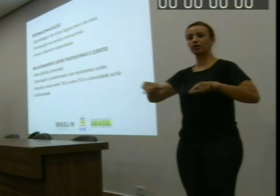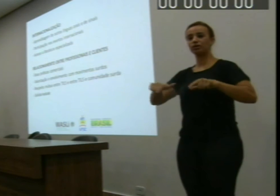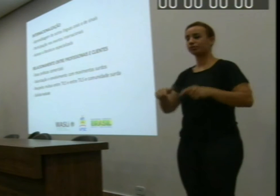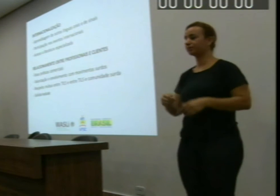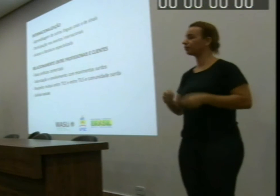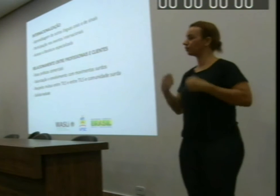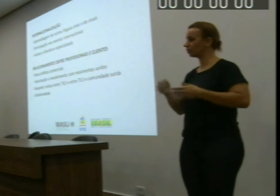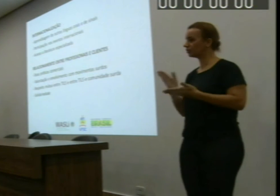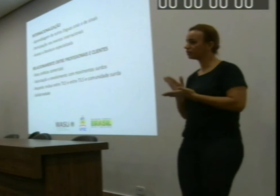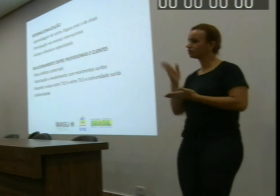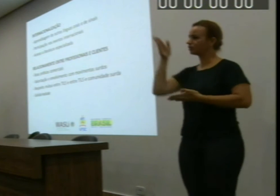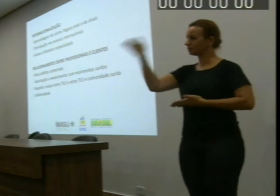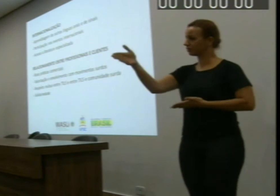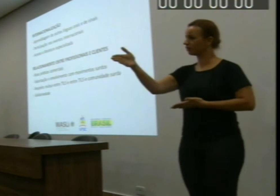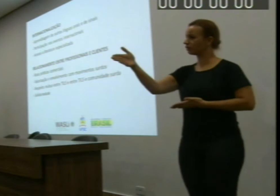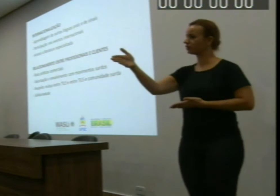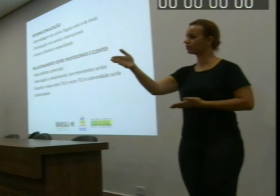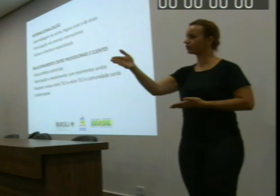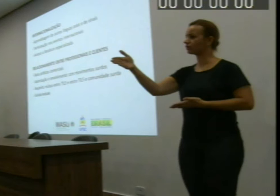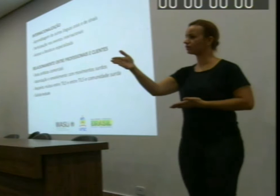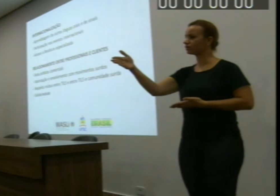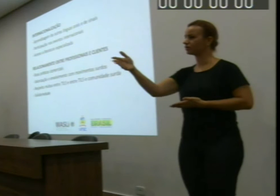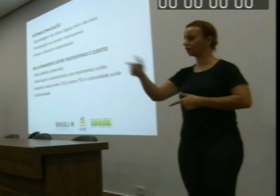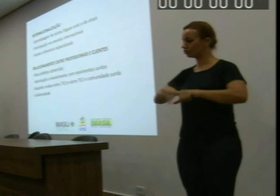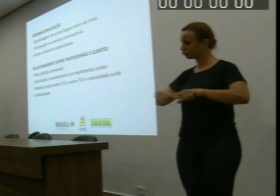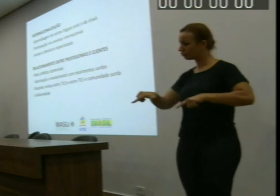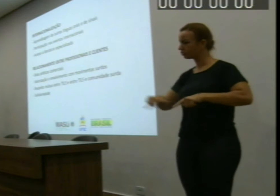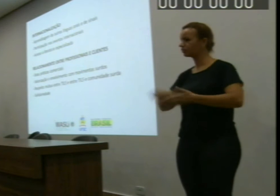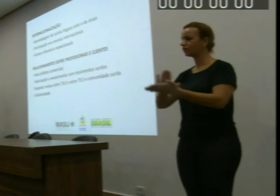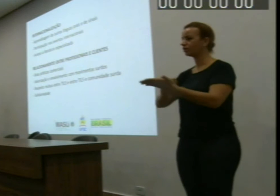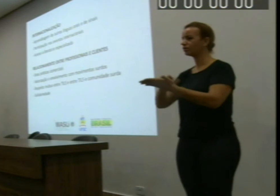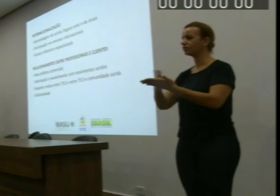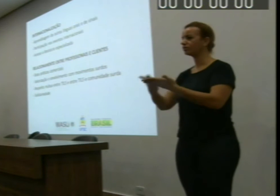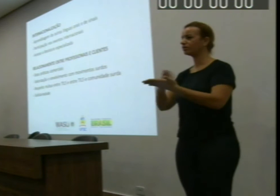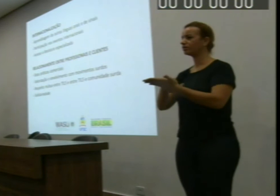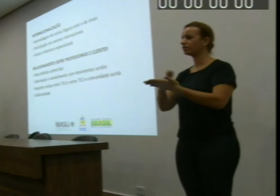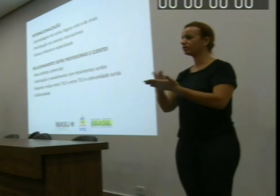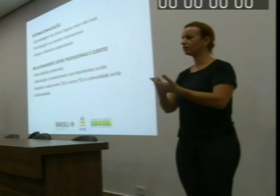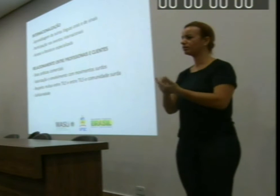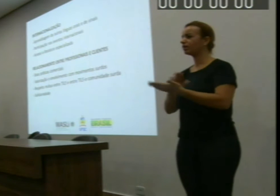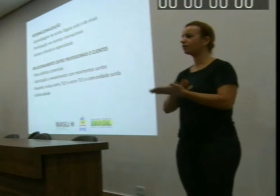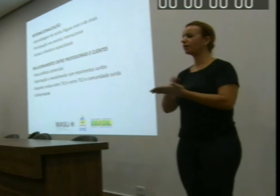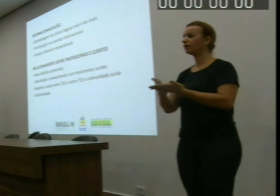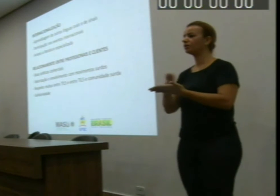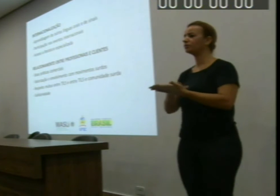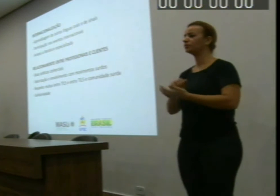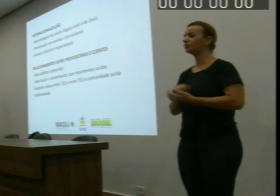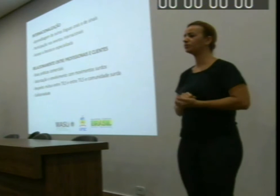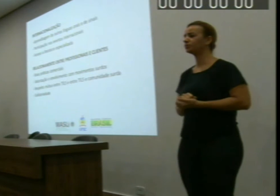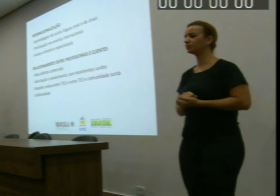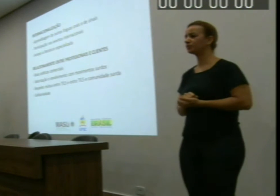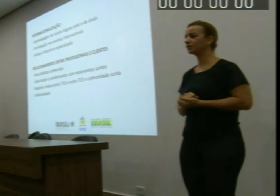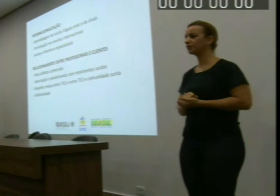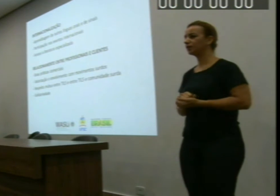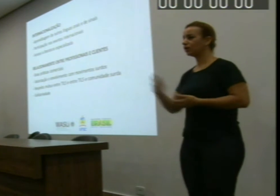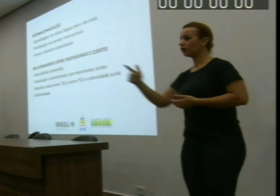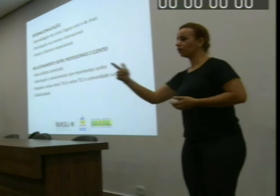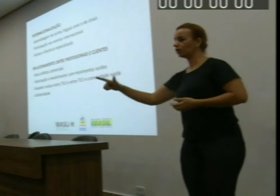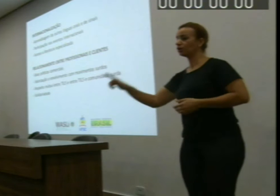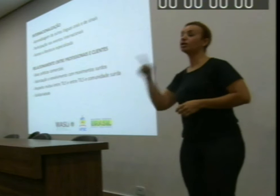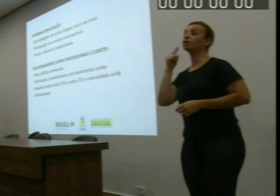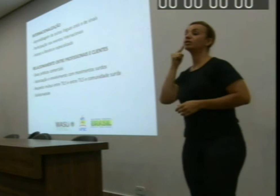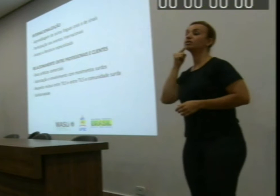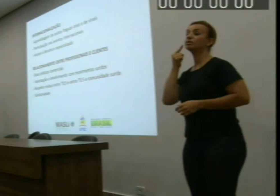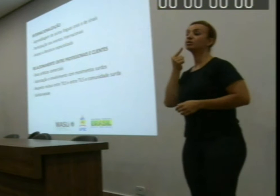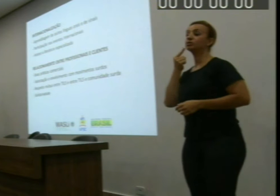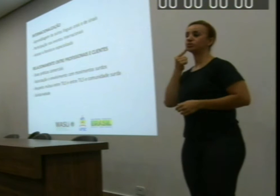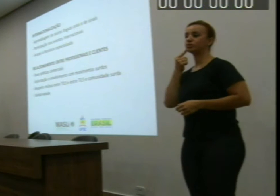positivo quanto a relação entre profissionais e a relação entre profissionais e clientes surdos